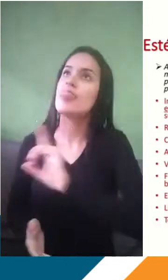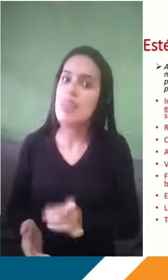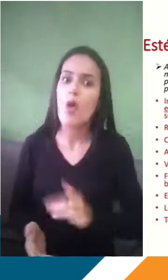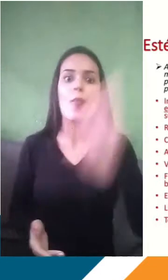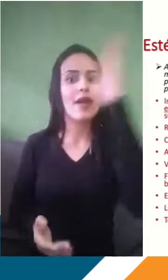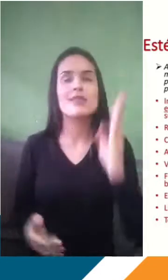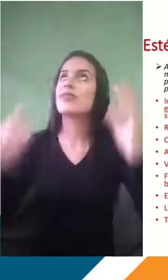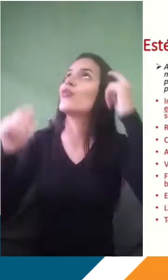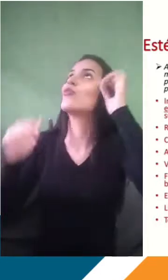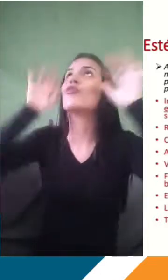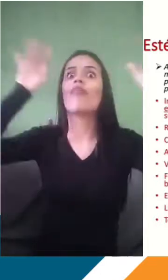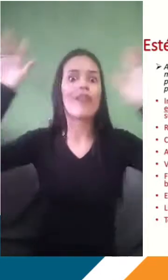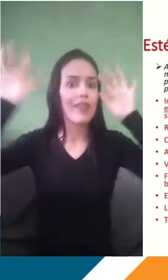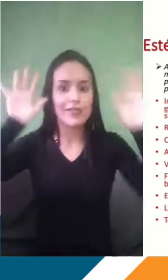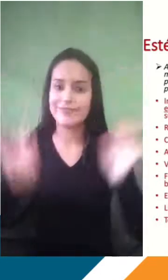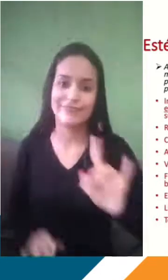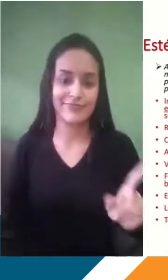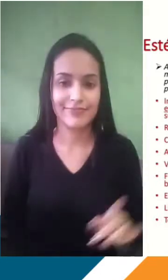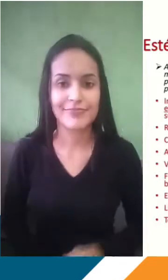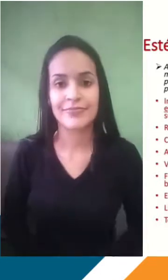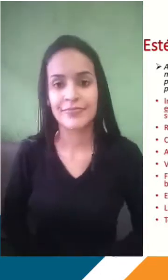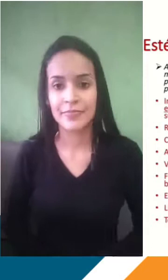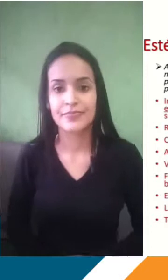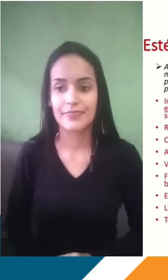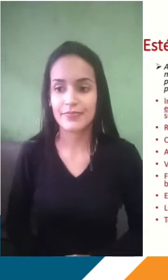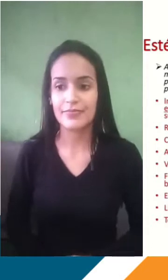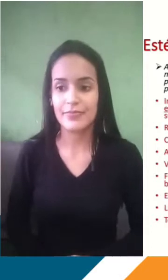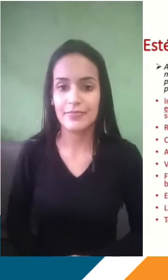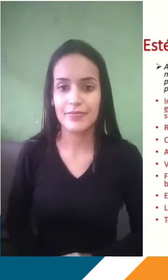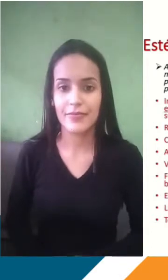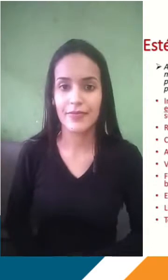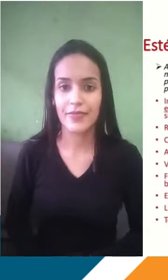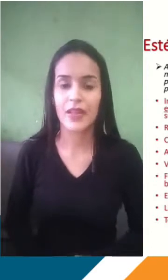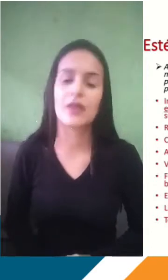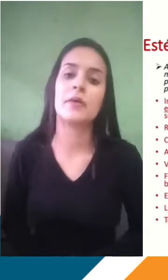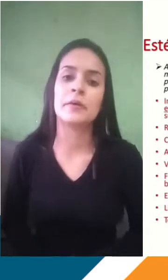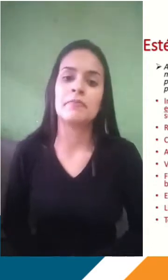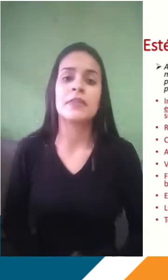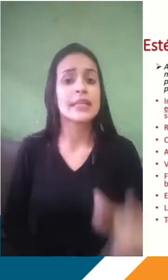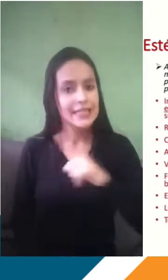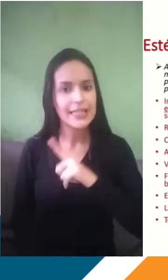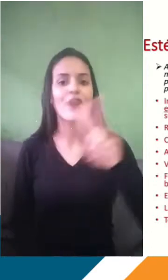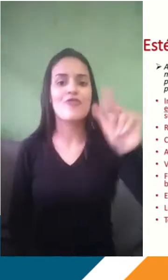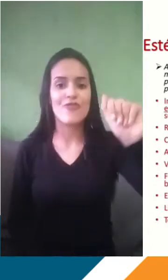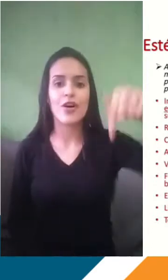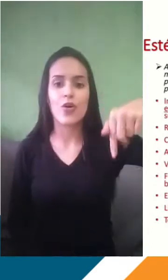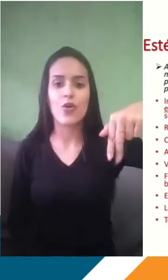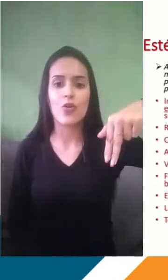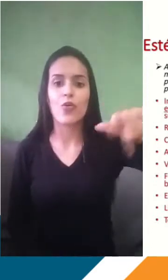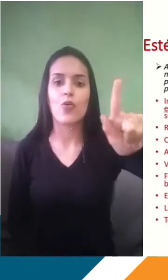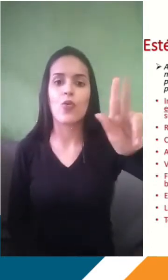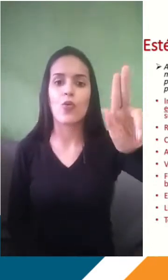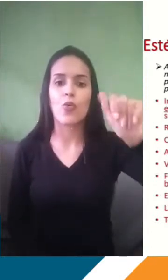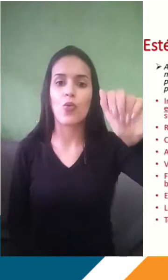vanguardas artísticas europeias, futurismo, cubismo, dadaísmo, surrealismo e expressionismo.